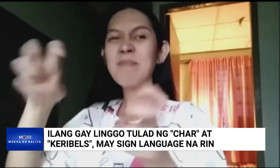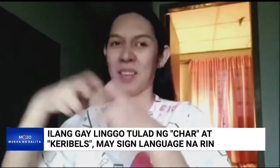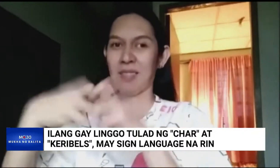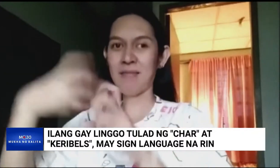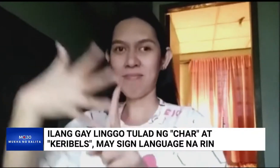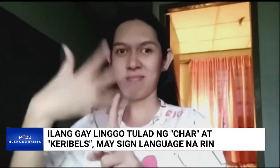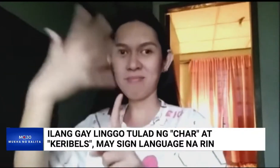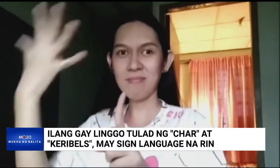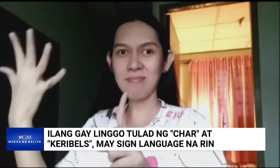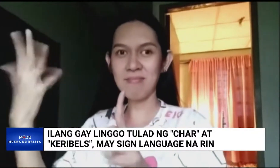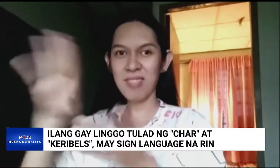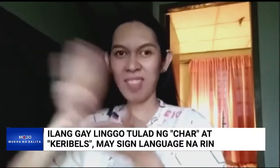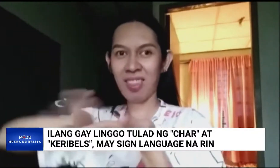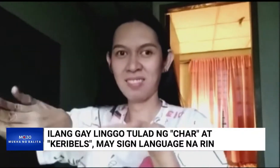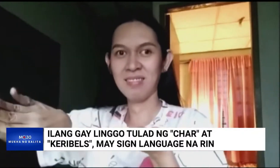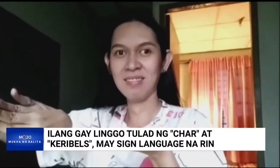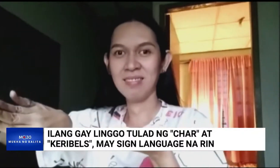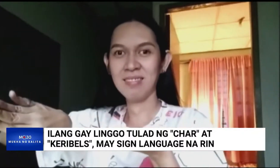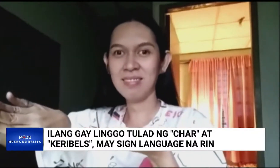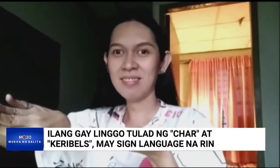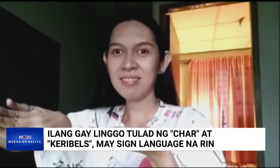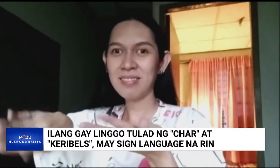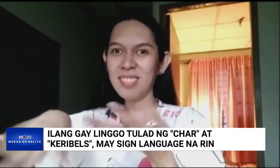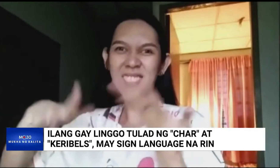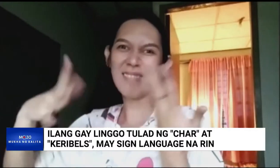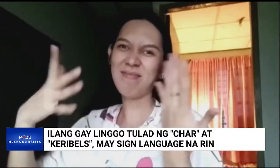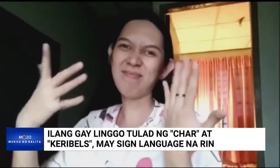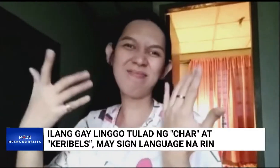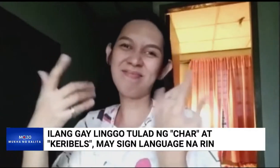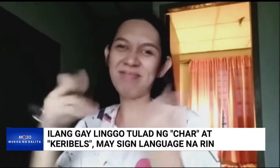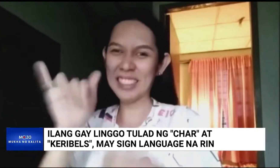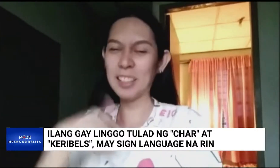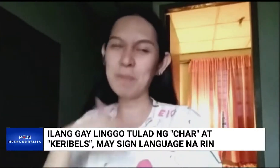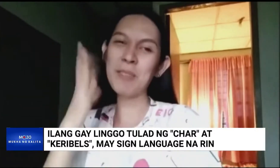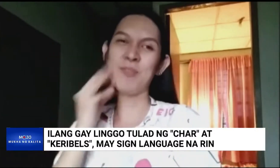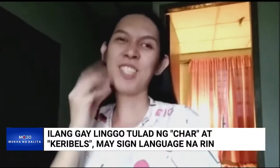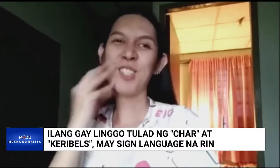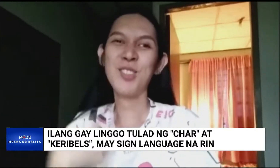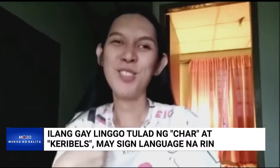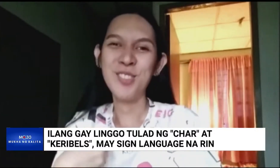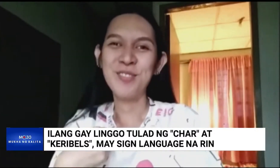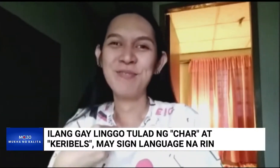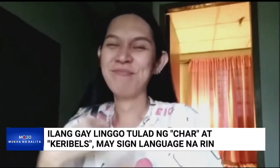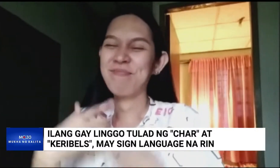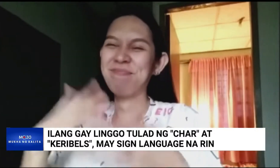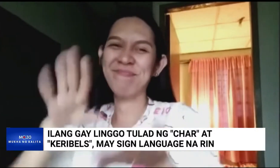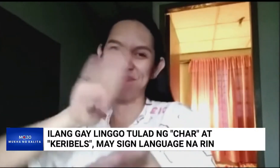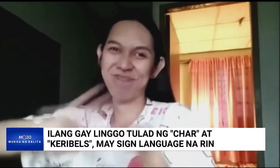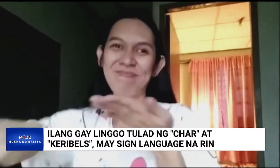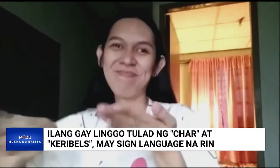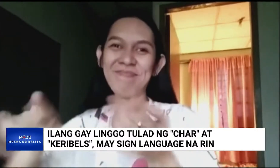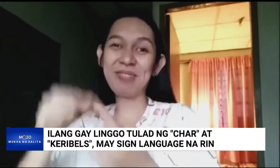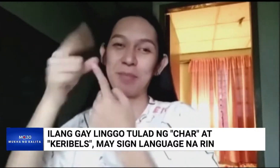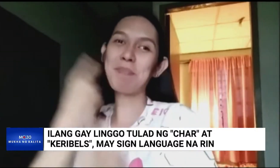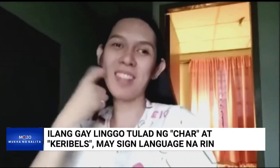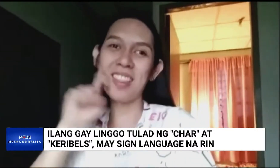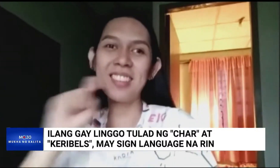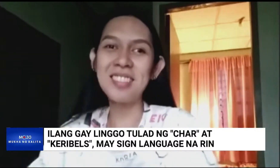sila, okay lang. Pero mahirap naman, LGBT. So, dun naman nadi-discriminate. So, yun yung experience ko. Ang dami